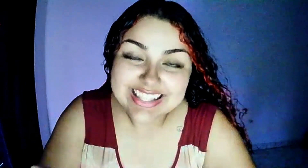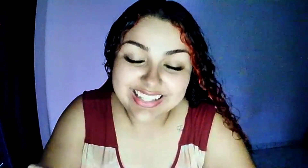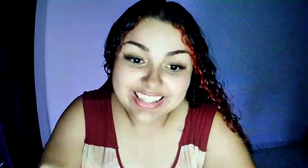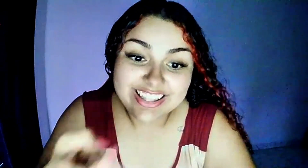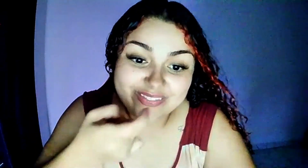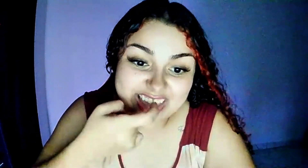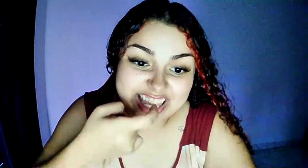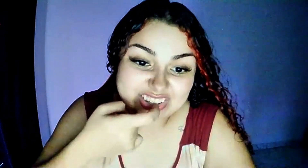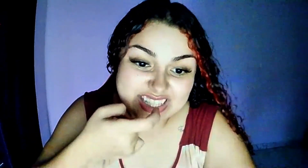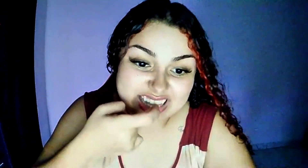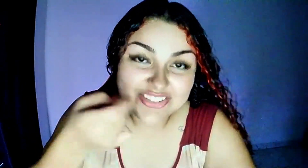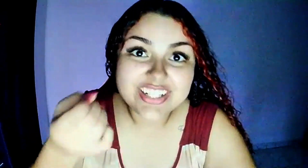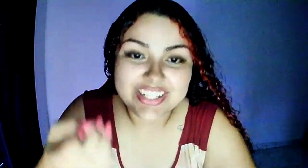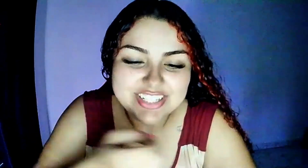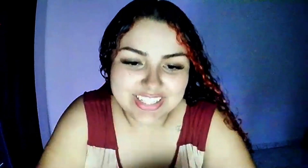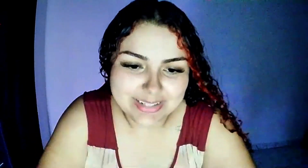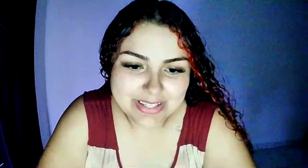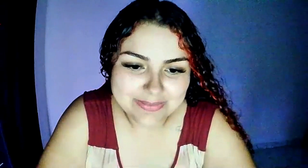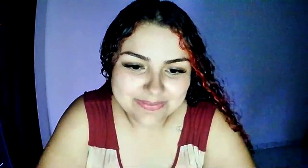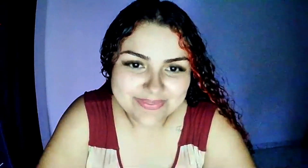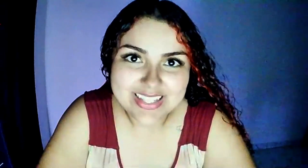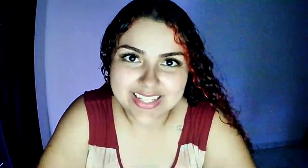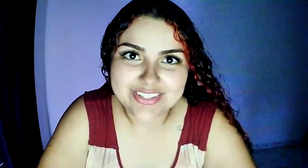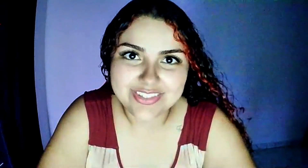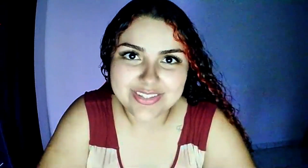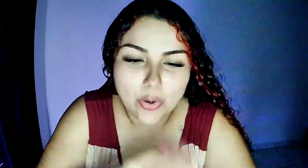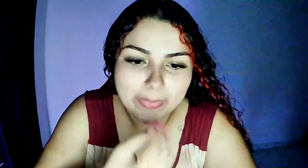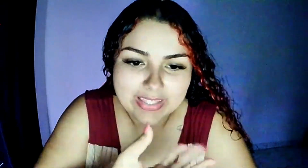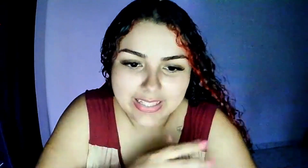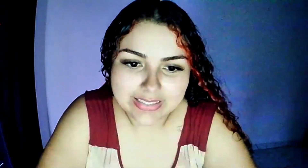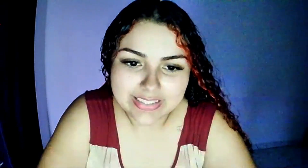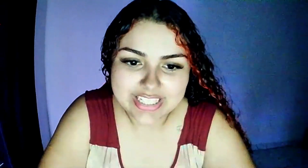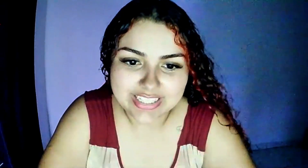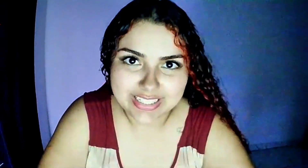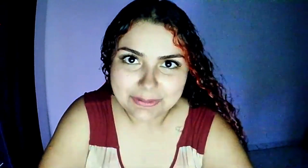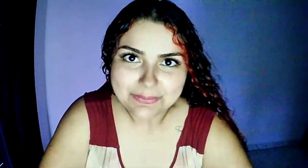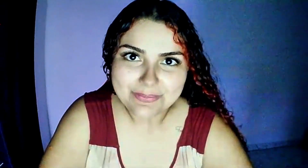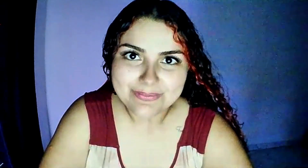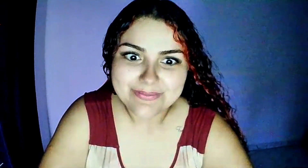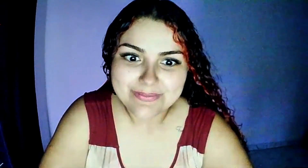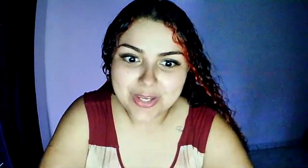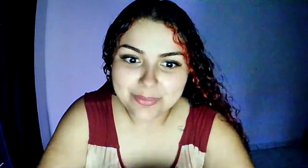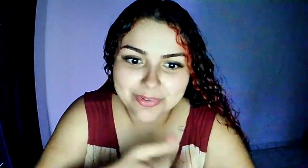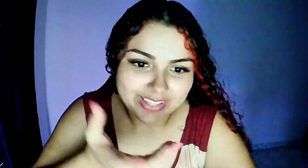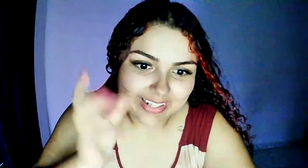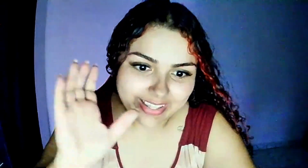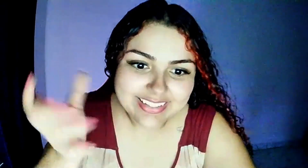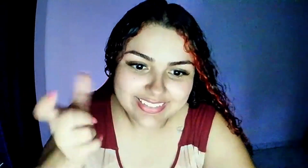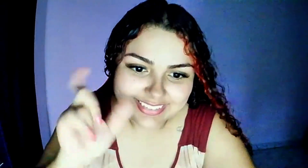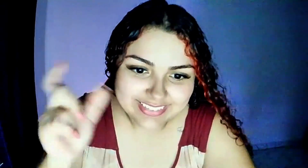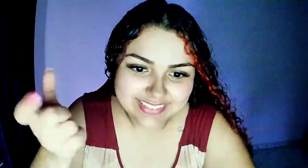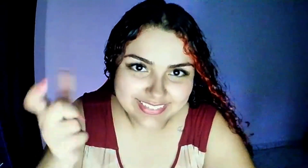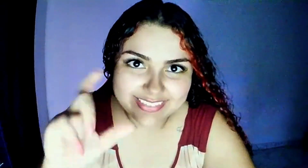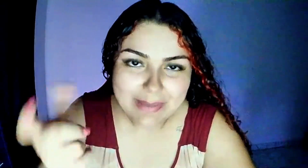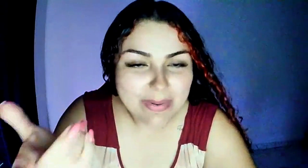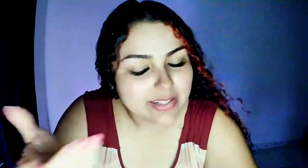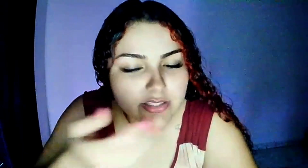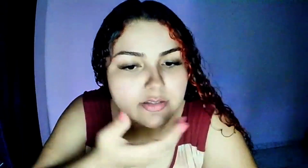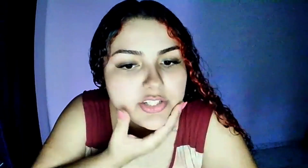aqui também é o sinal de canjica mesmo. Você acredita nisso? A comida, canjica. Porque, né? Se a gente